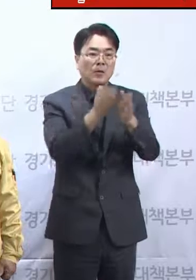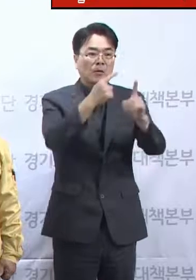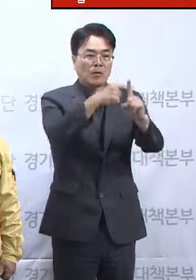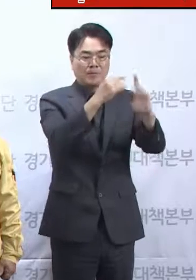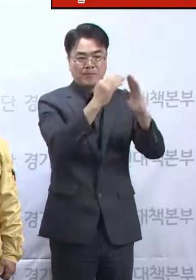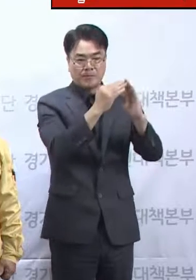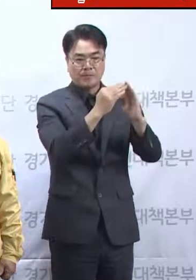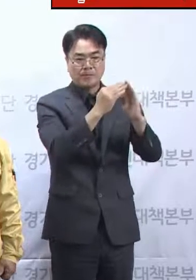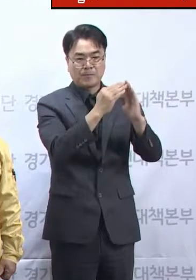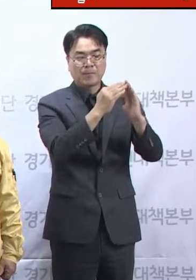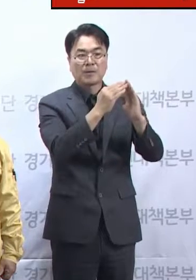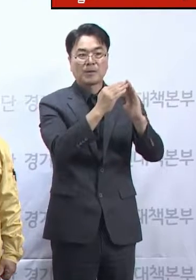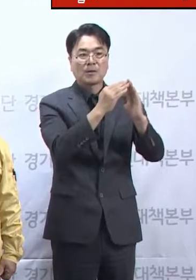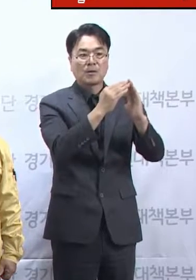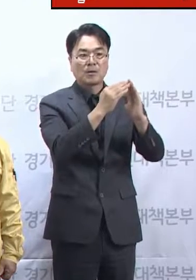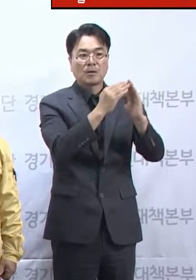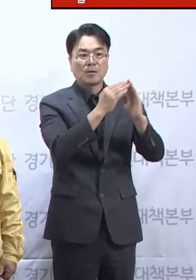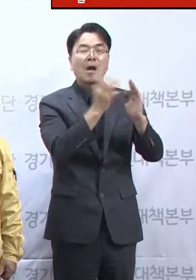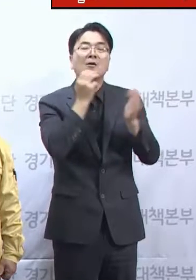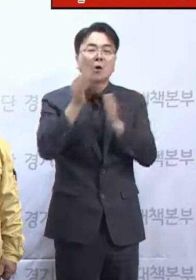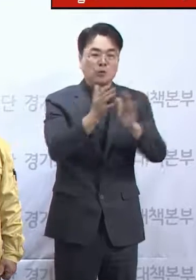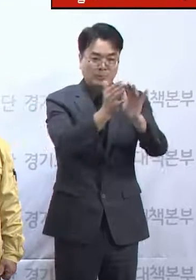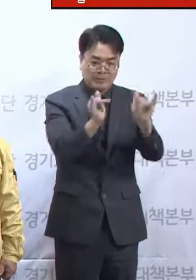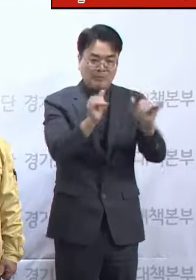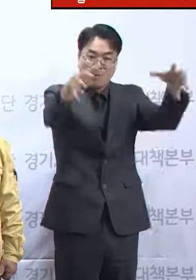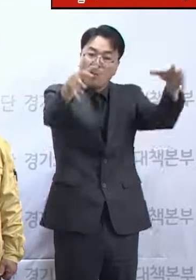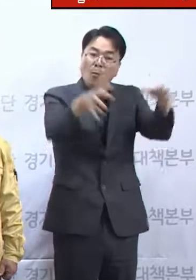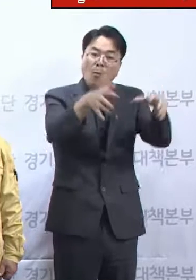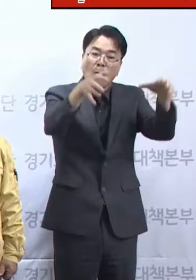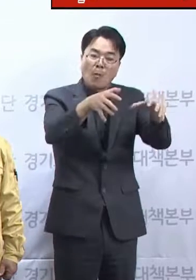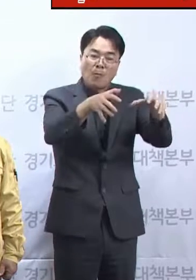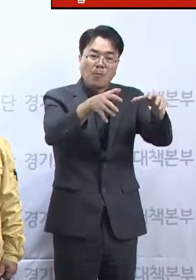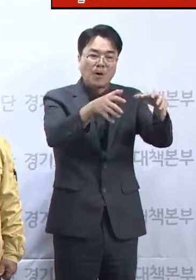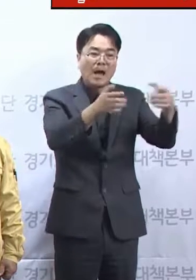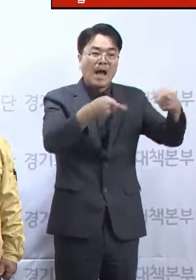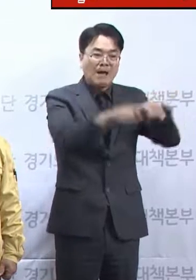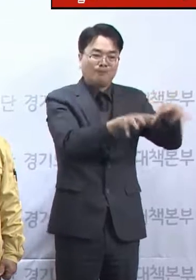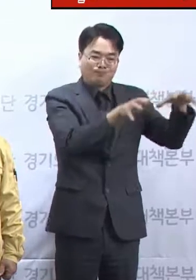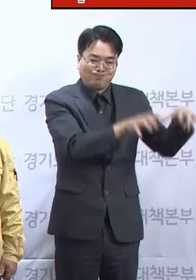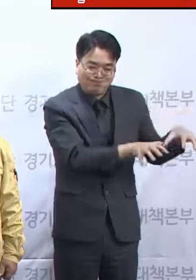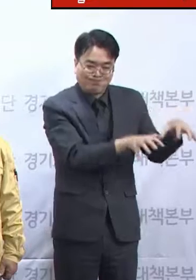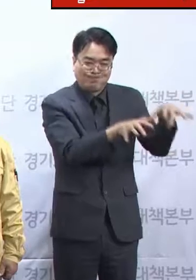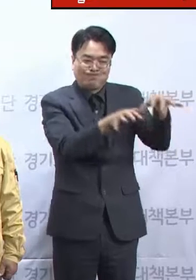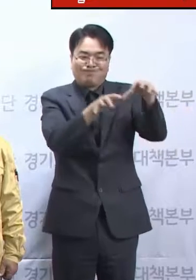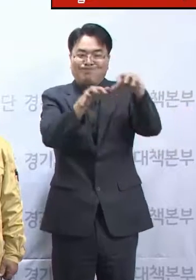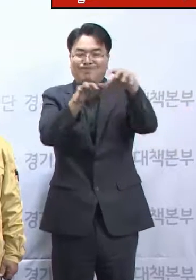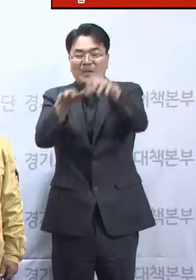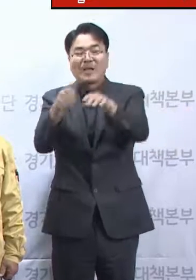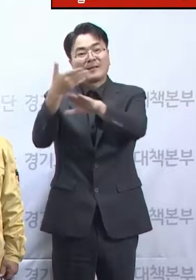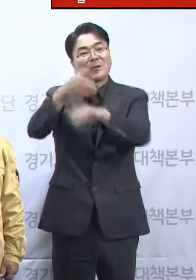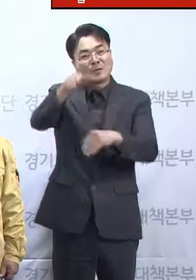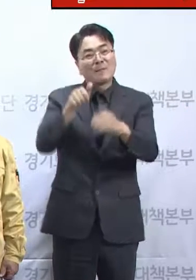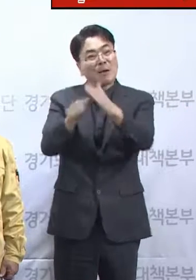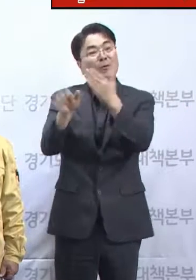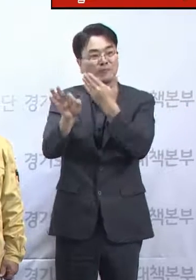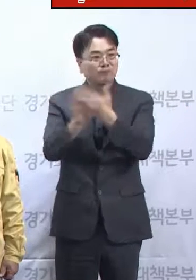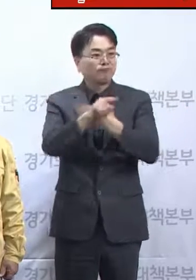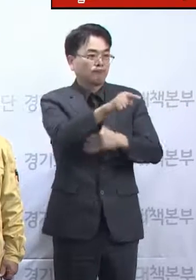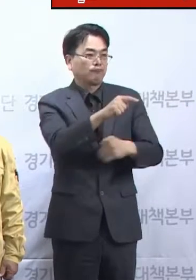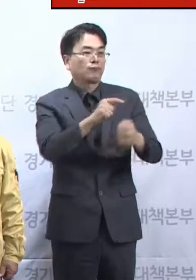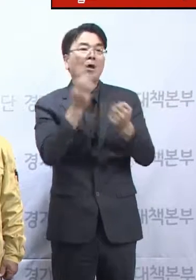소속 도민들, 경기도민들을 주로 구성원으로 해서 다른 지역에서 수련회를 했다고 하면 그건 대상이 되겠습니다. 그래서